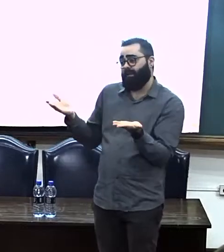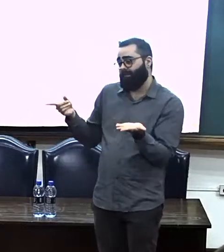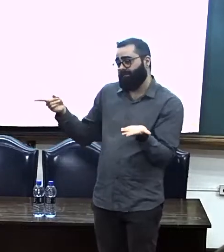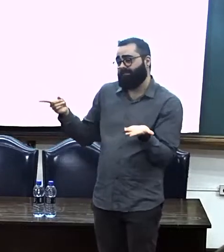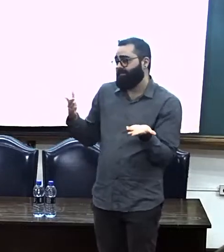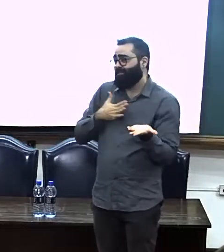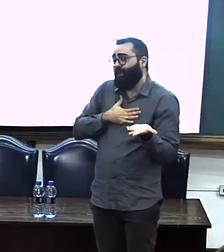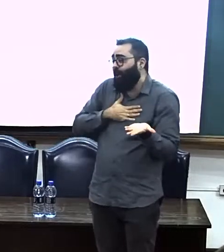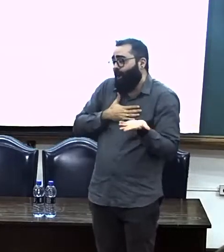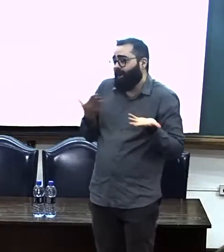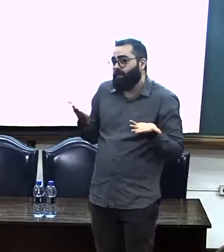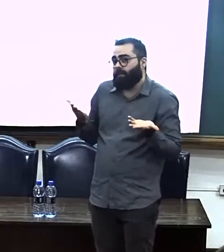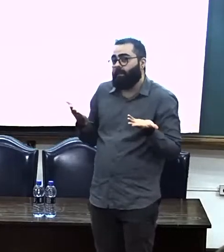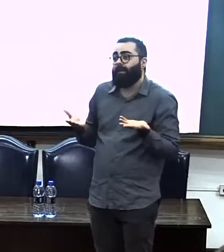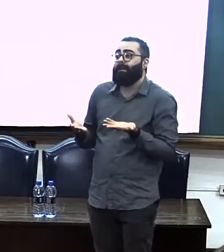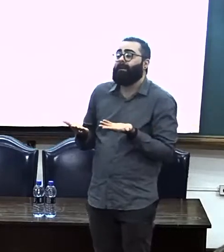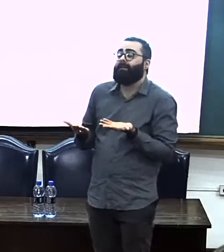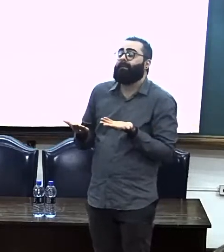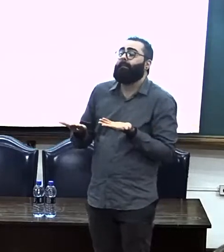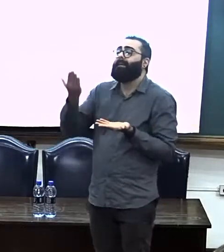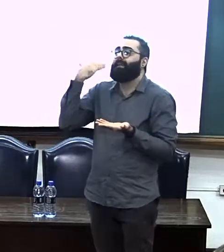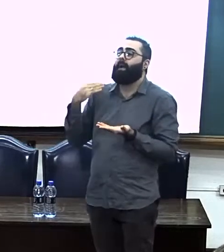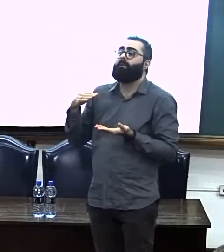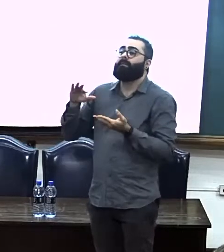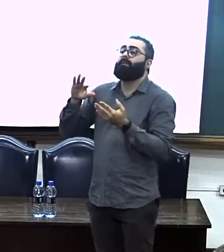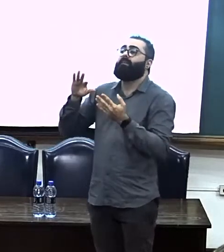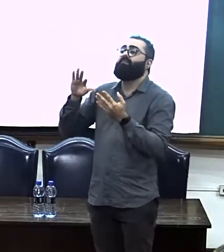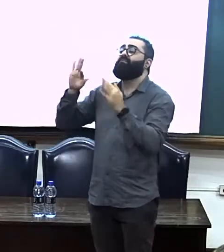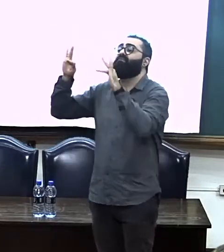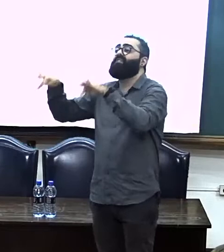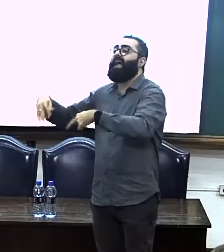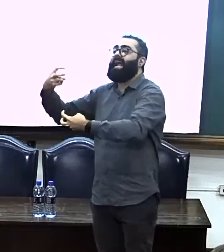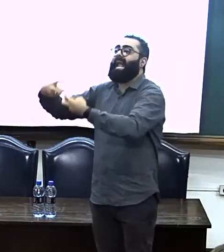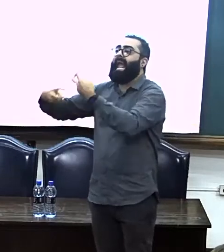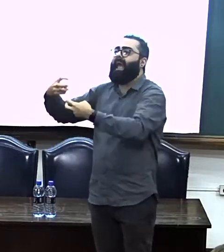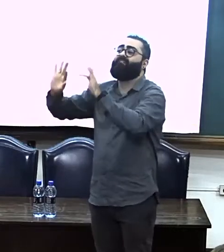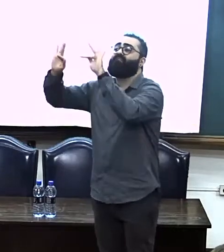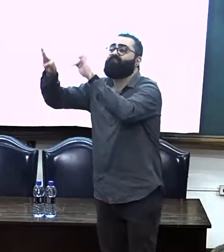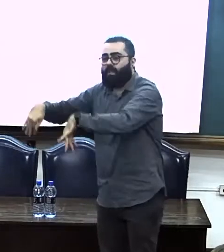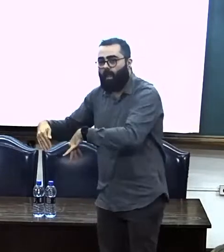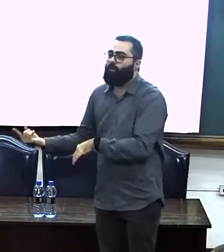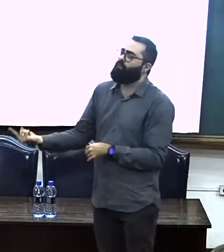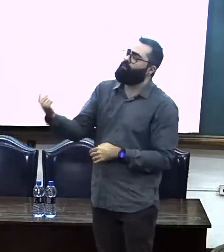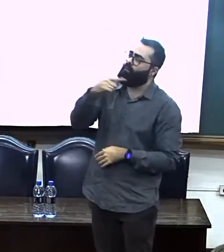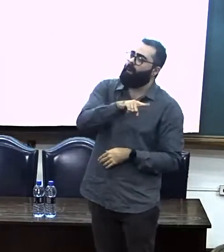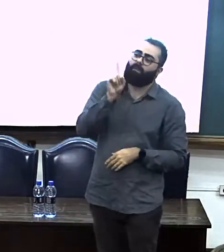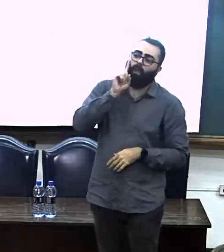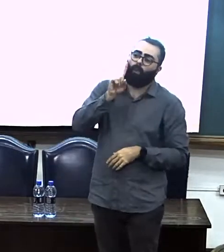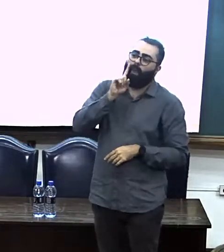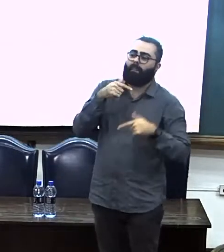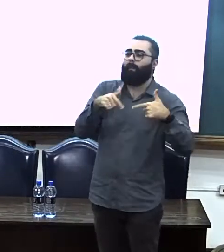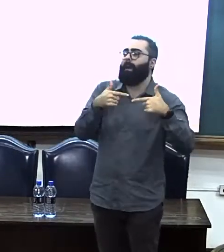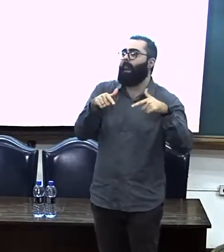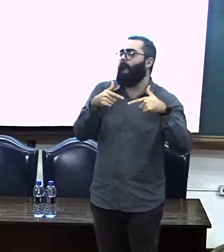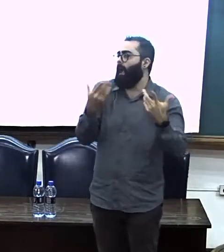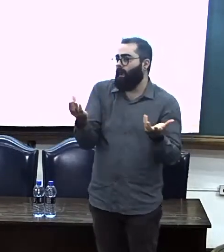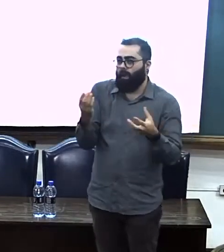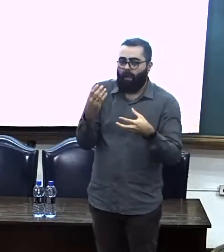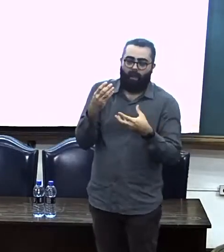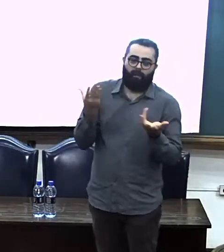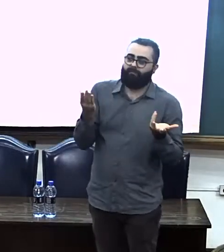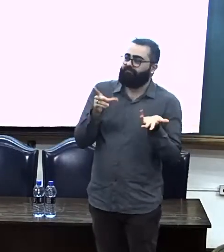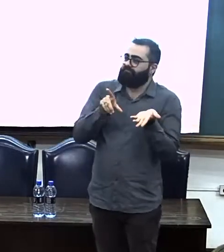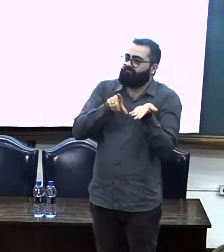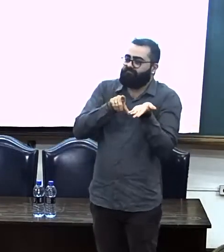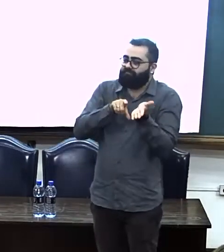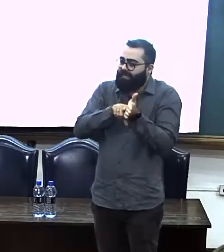para trabalhar nos laboratórios Bell. Tá? Então, não é de se espantar que ele